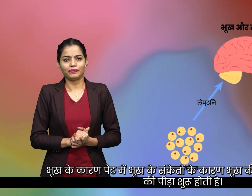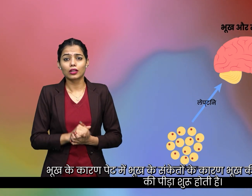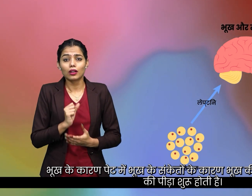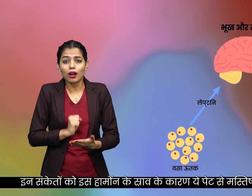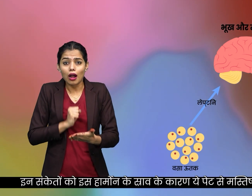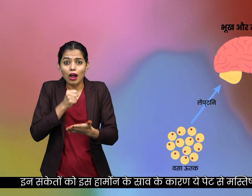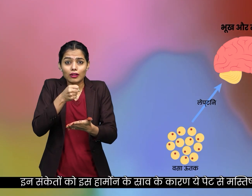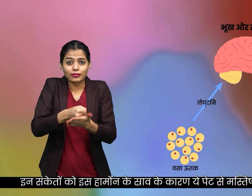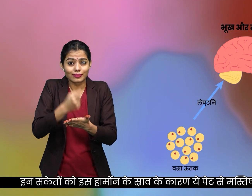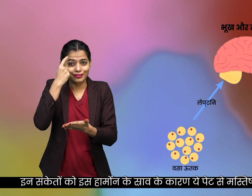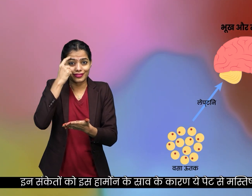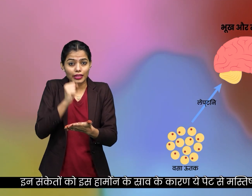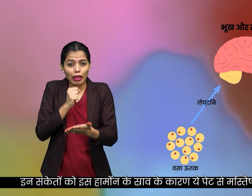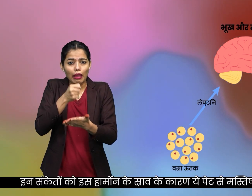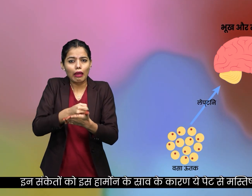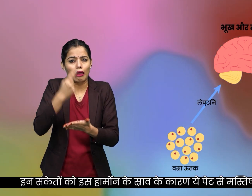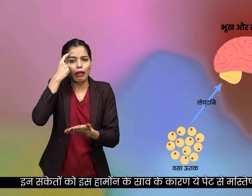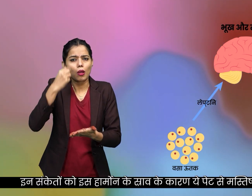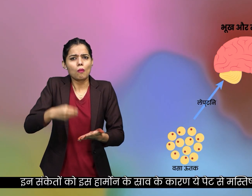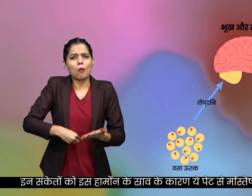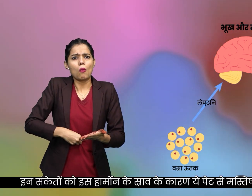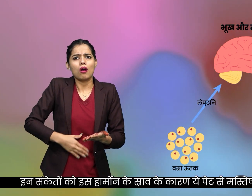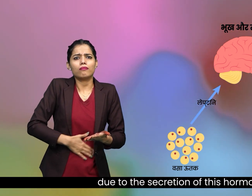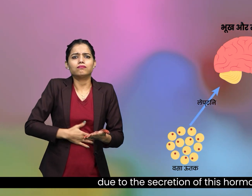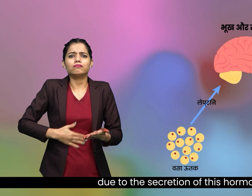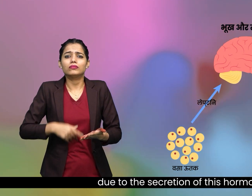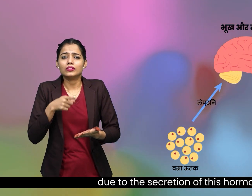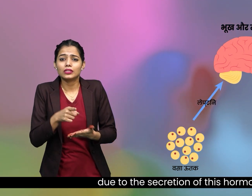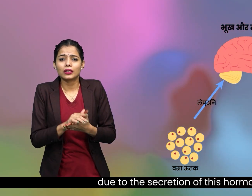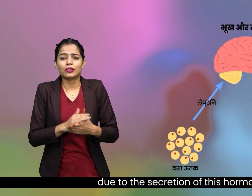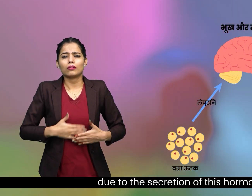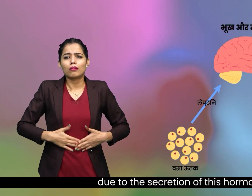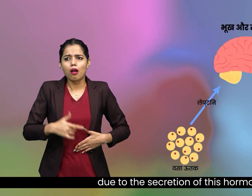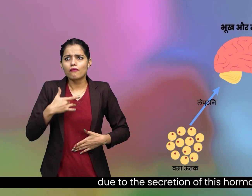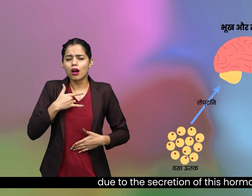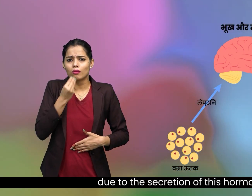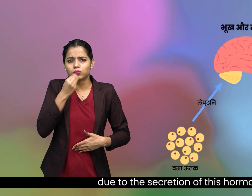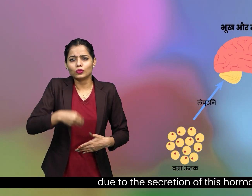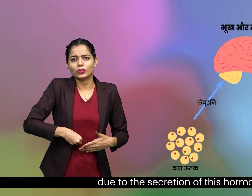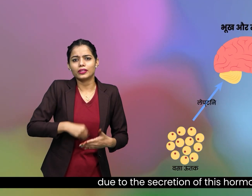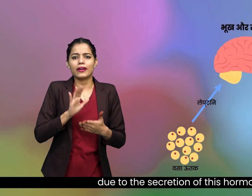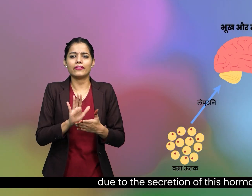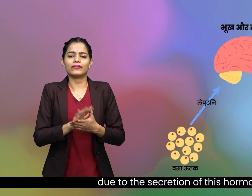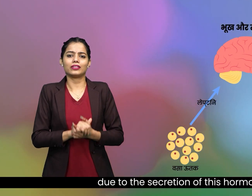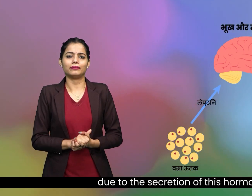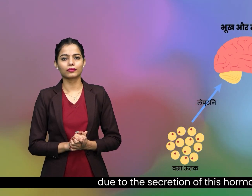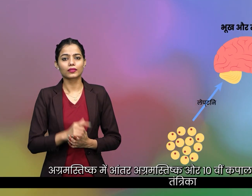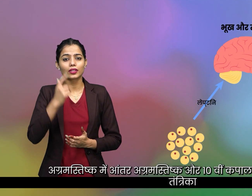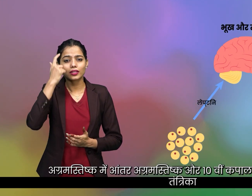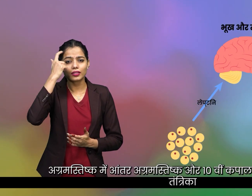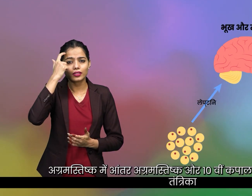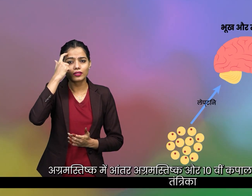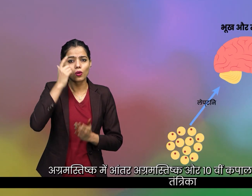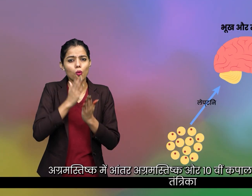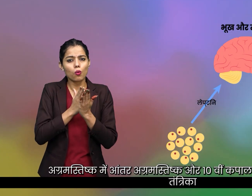है। इन संकेतों को इस हार्मोन के स्राव के कारण ये पेट से मस्तिष्क तक पहुंचाया जाता है।